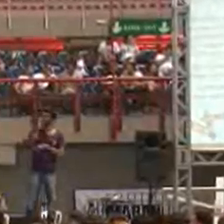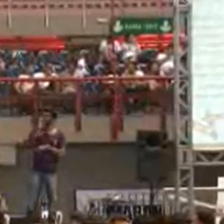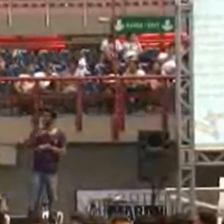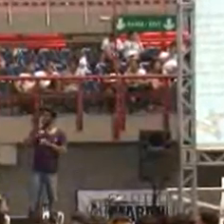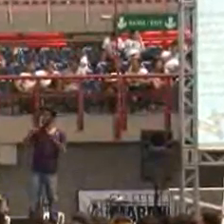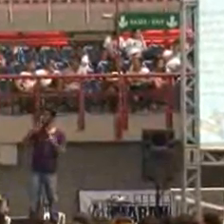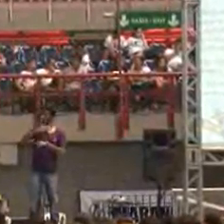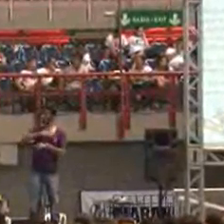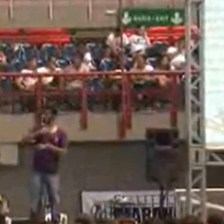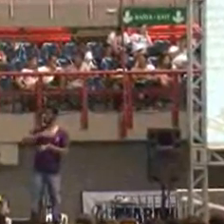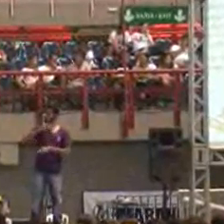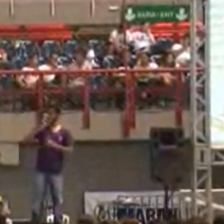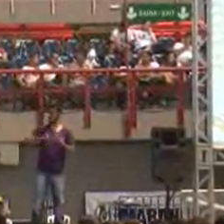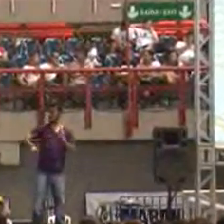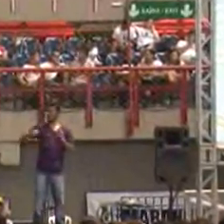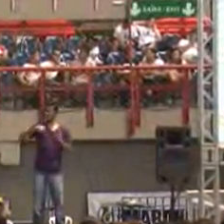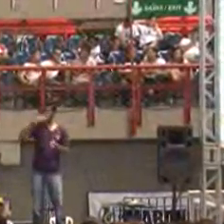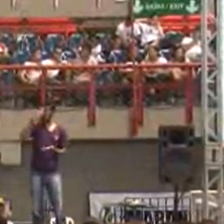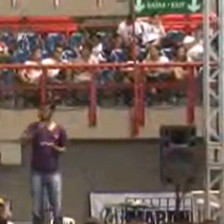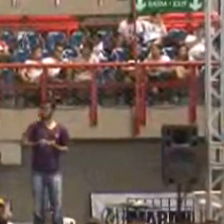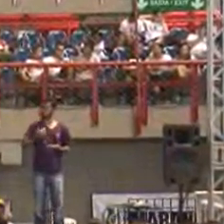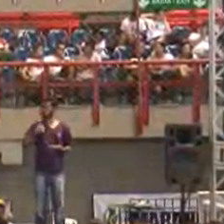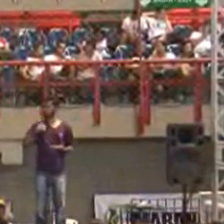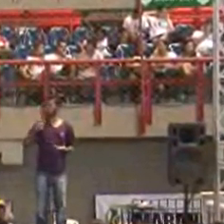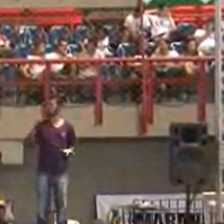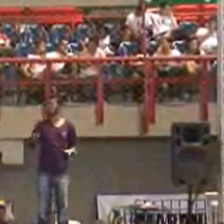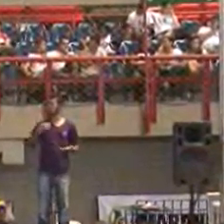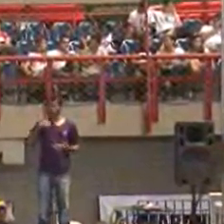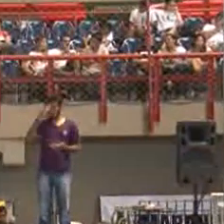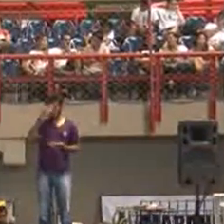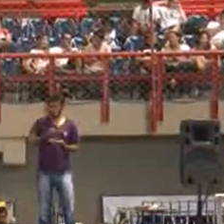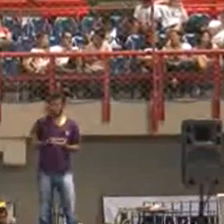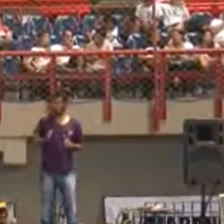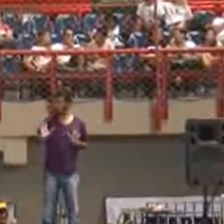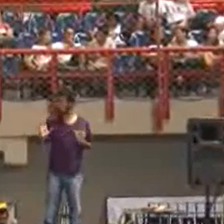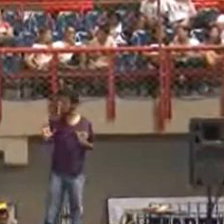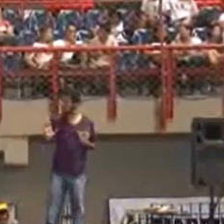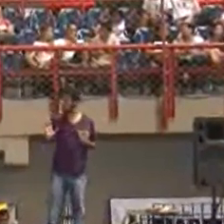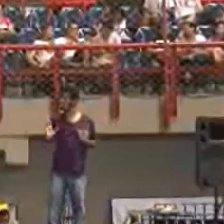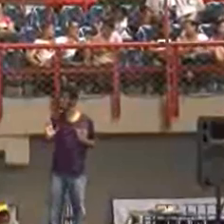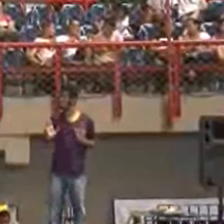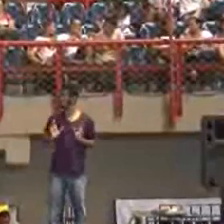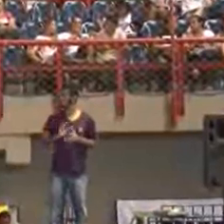meu credo, é a minha crença. Eu acredito nisso.